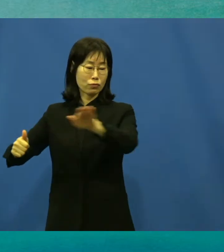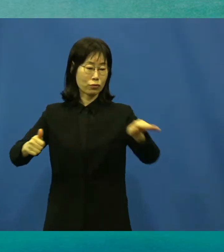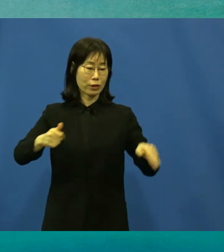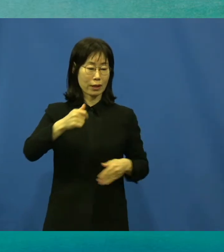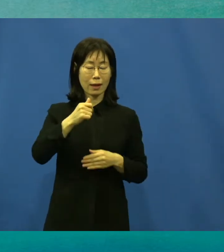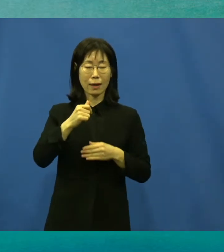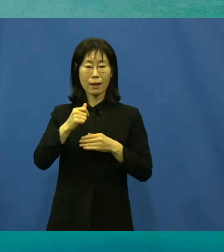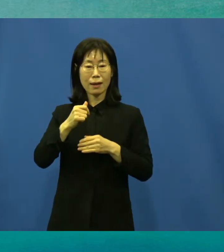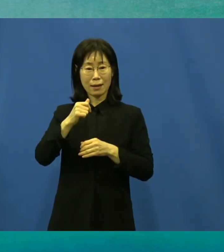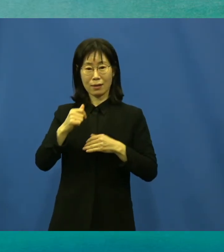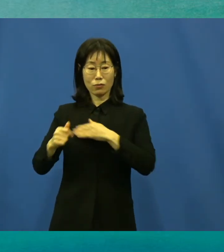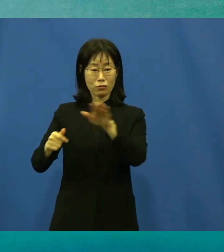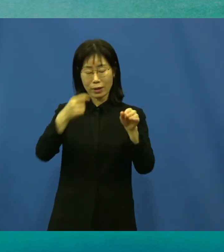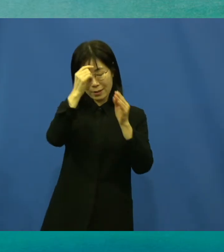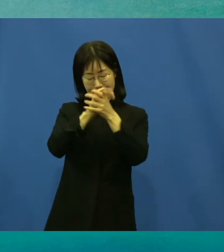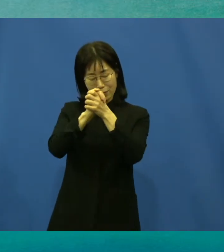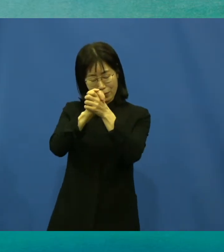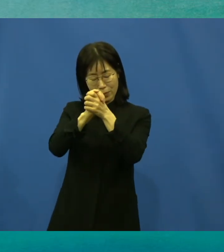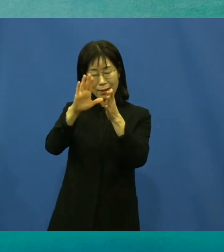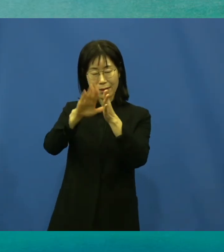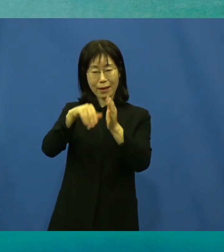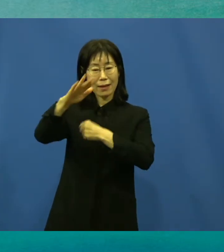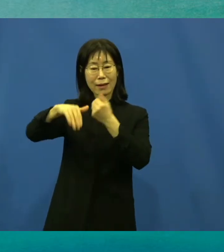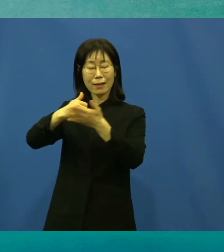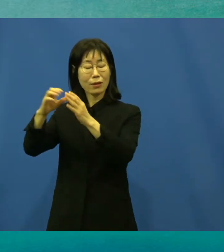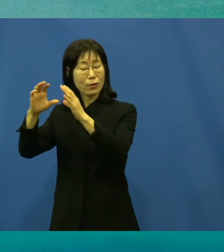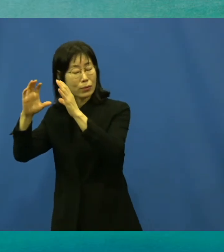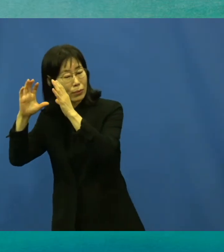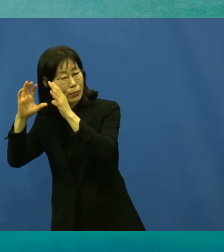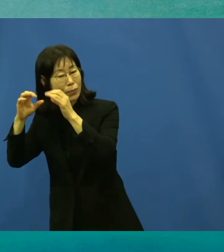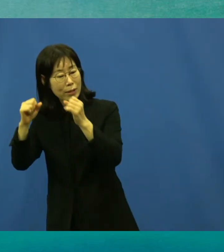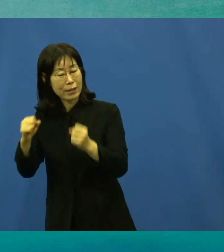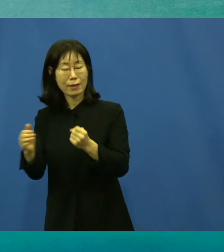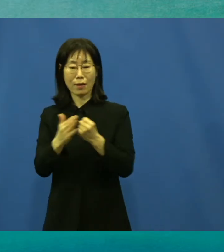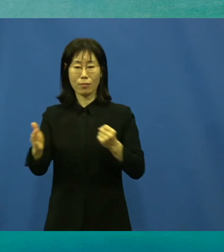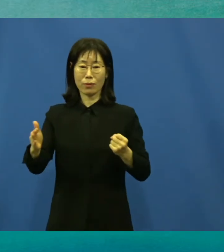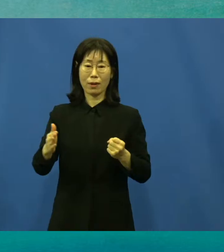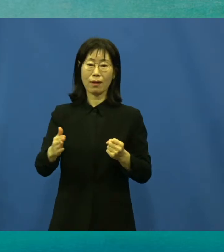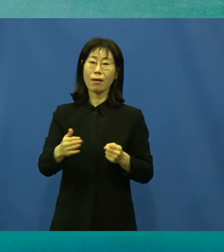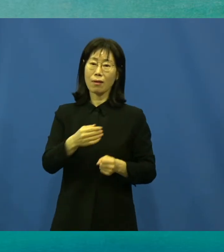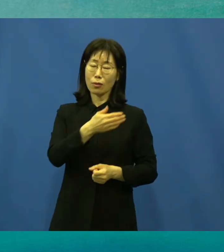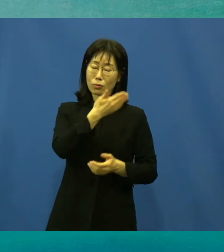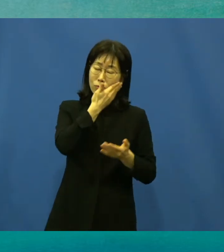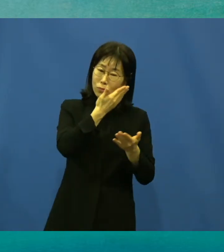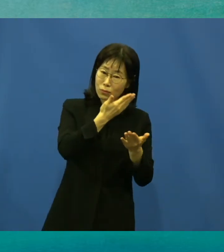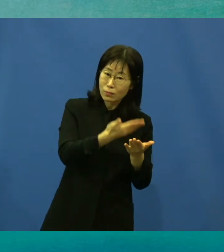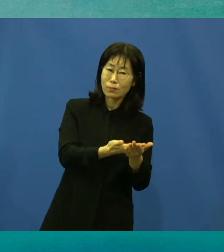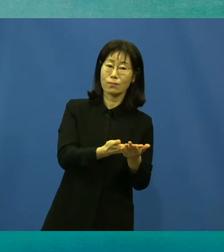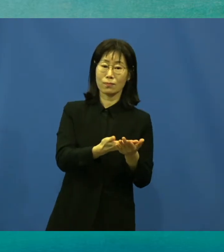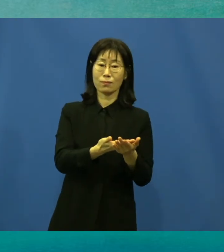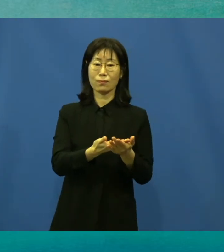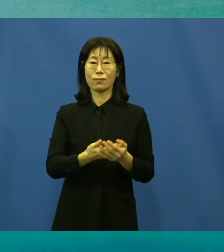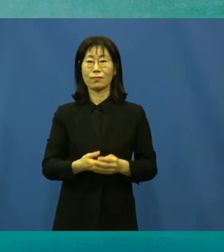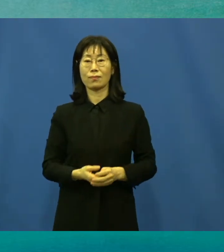하나님이 들으신다. 엄청난 얘기입니다. 내 기도를 하나님이 들으신다.